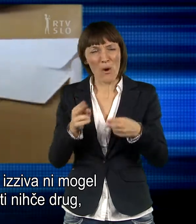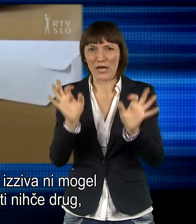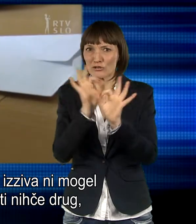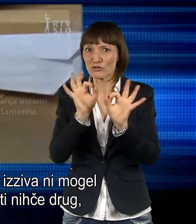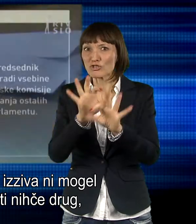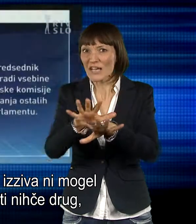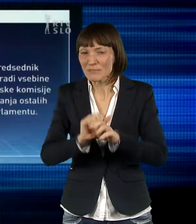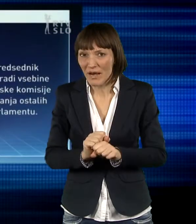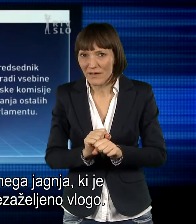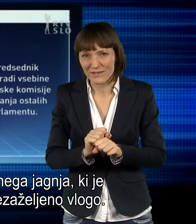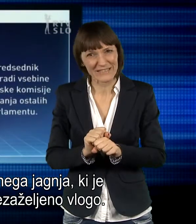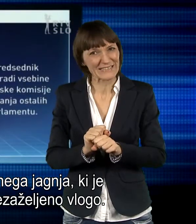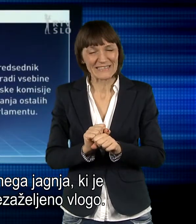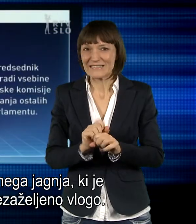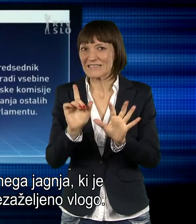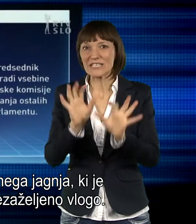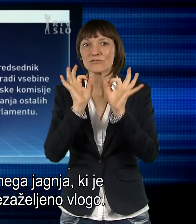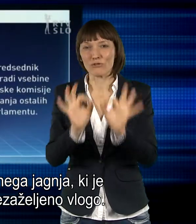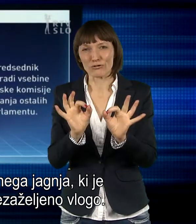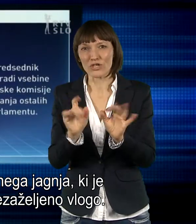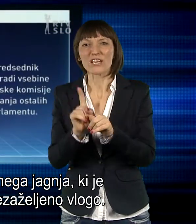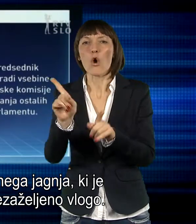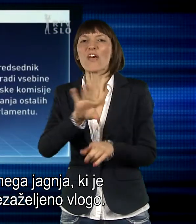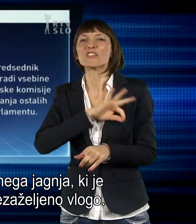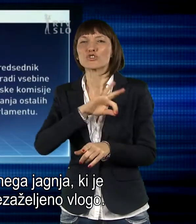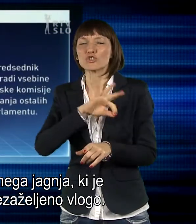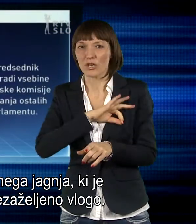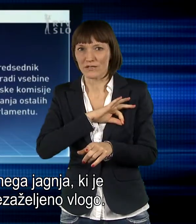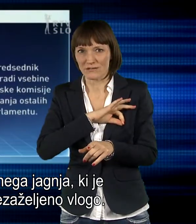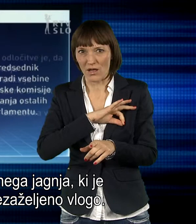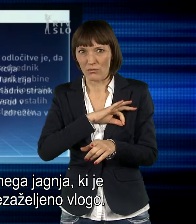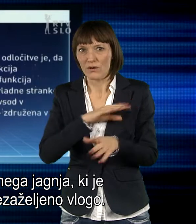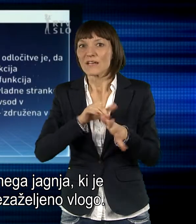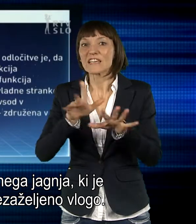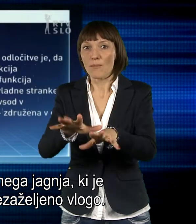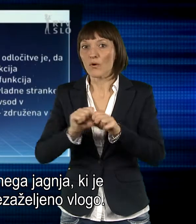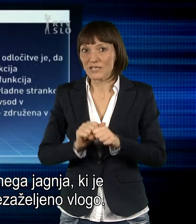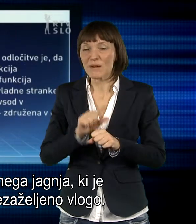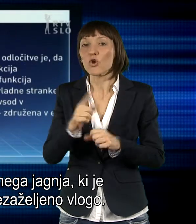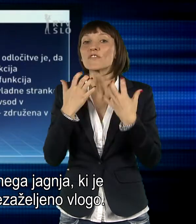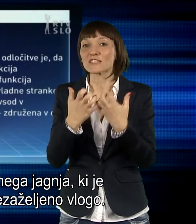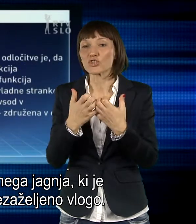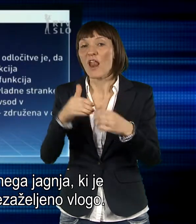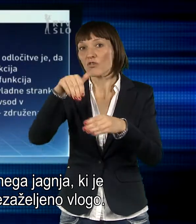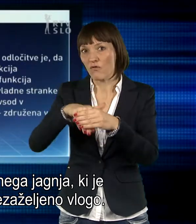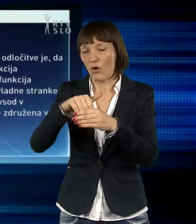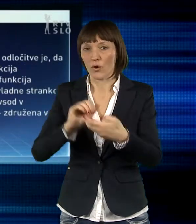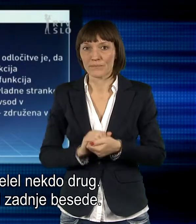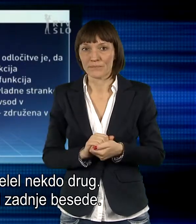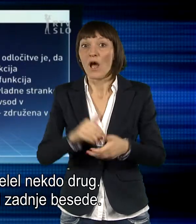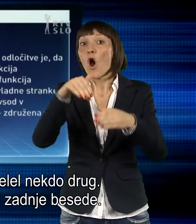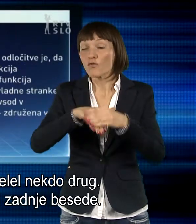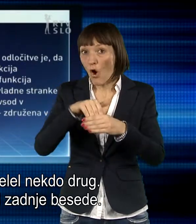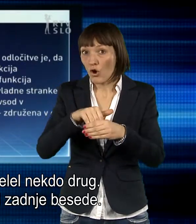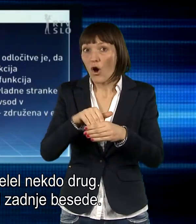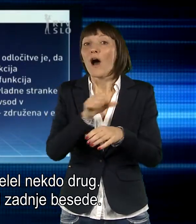sprejeti nihče drug, bere v oktavah žrtvenega jagnja, ki je moralo sprejeti to nezaželeno vlogo.